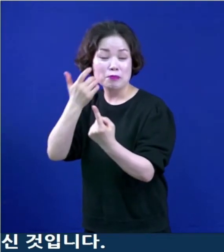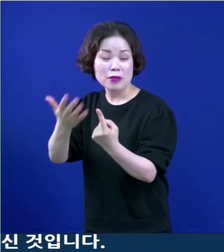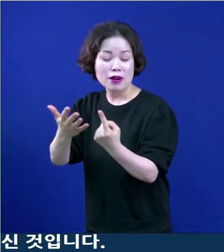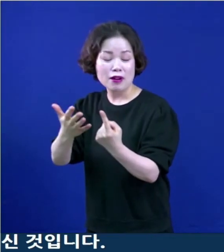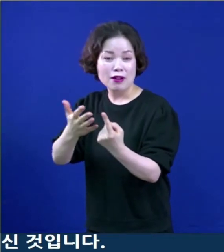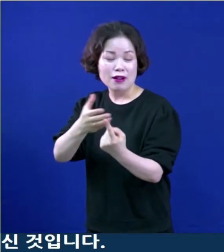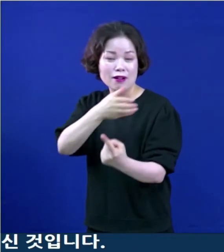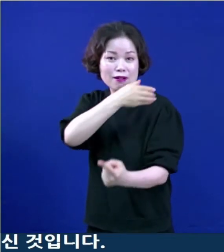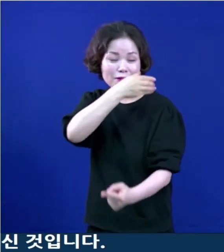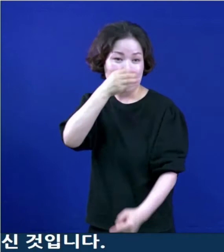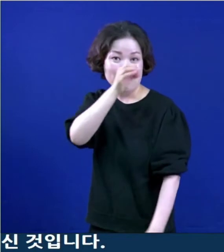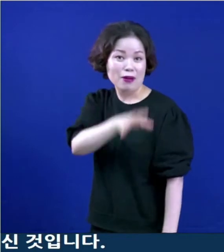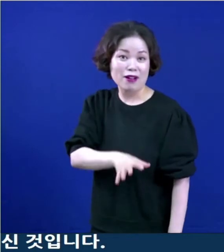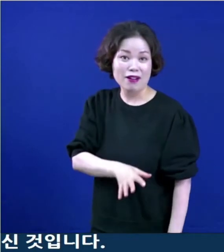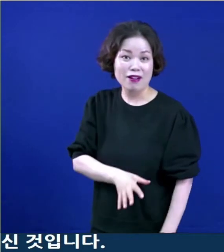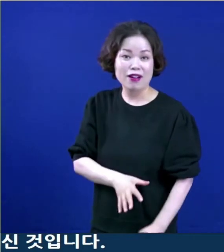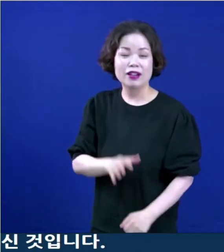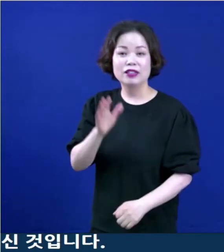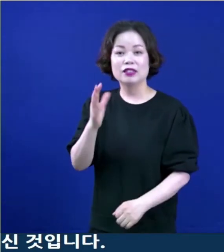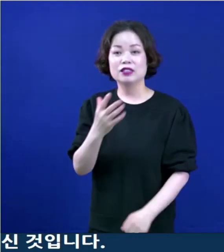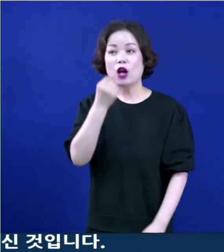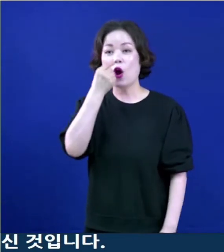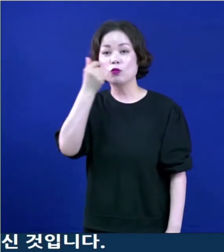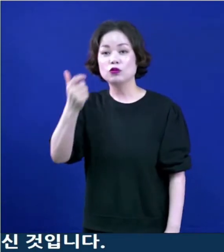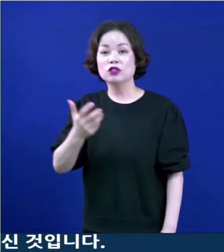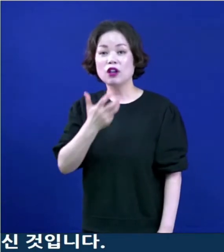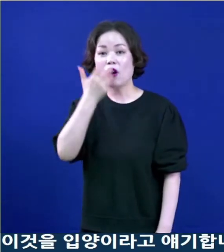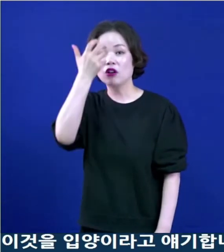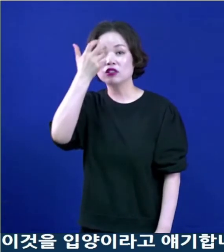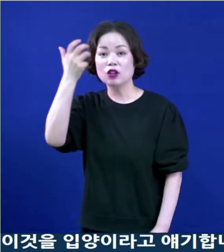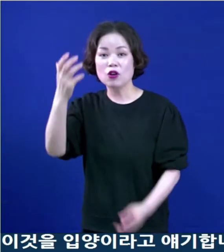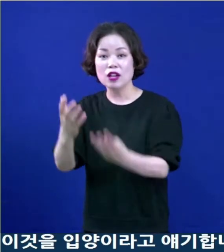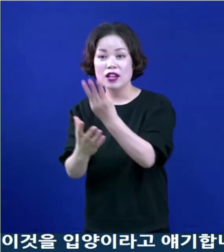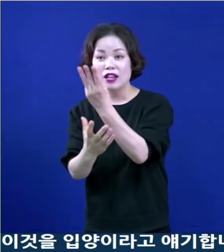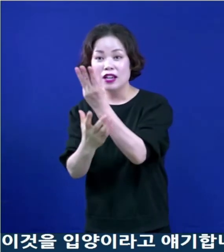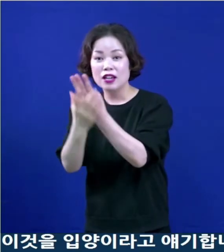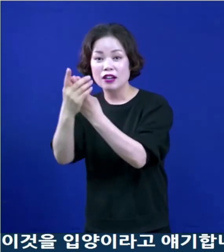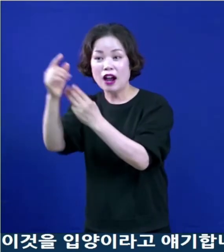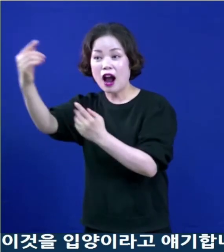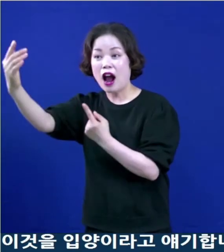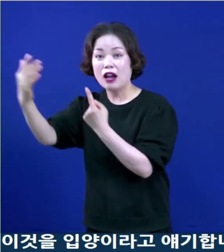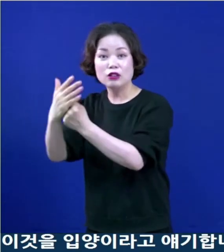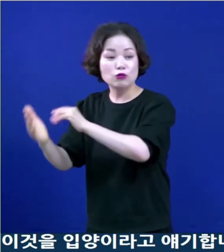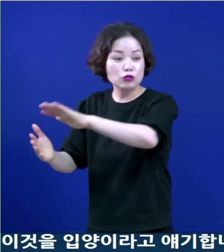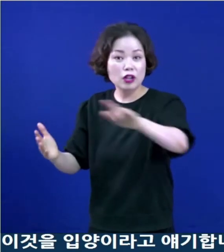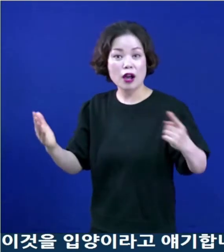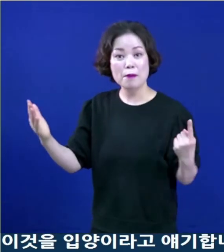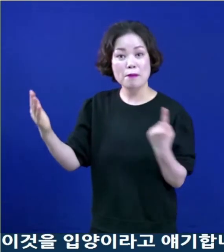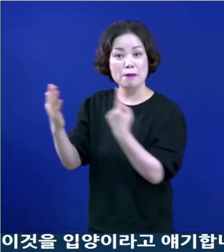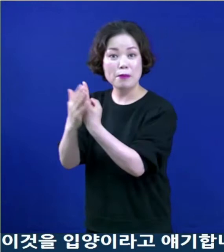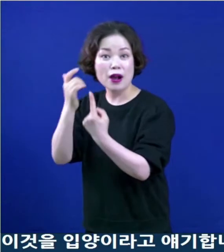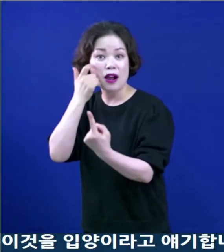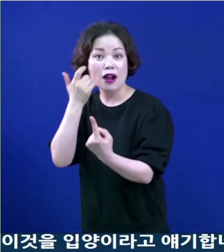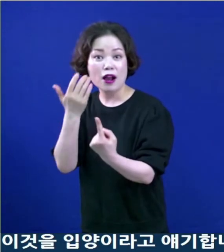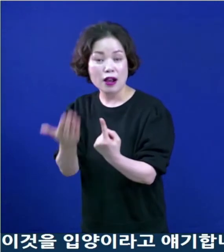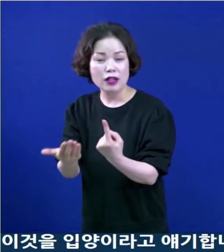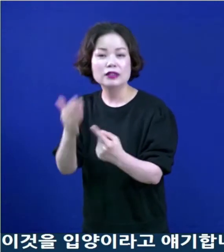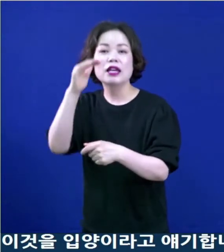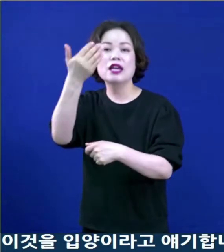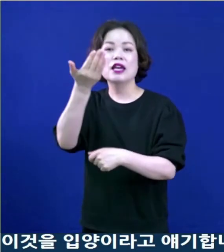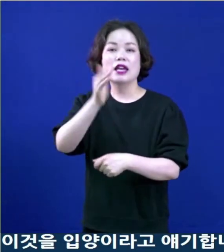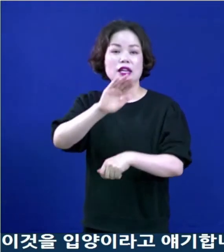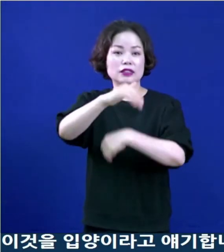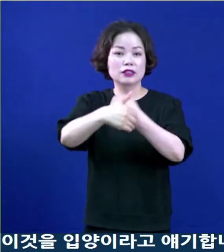않죠. 성부, 성자, 성령 하나님 가문에 우리가 어떻게 들어갑니까? 성경은 그런데